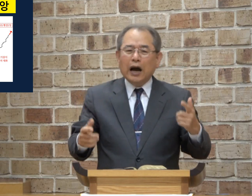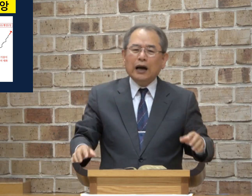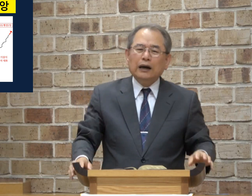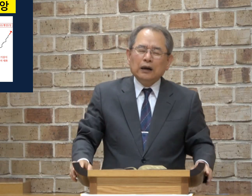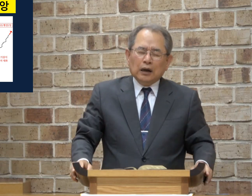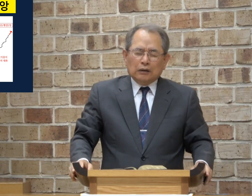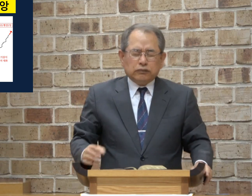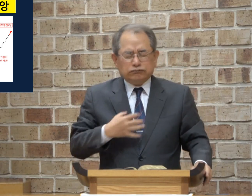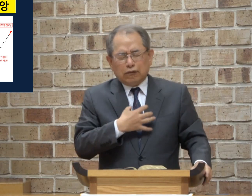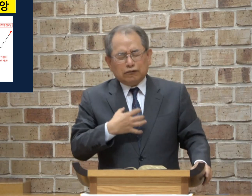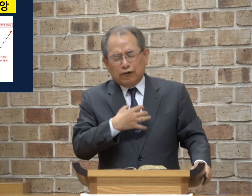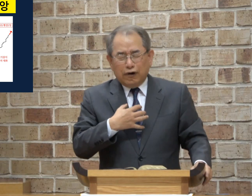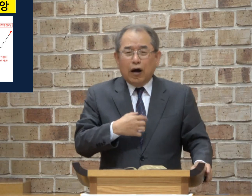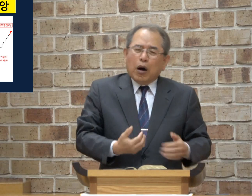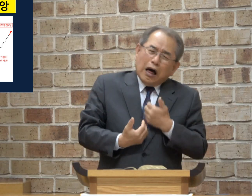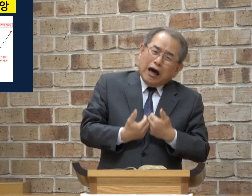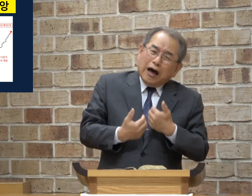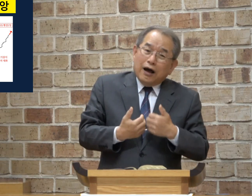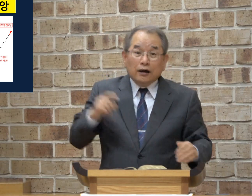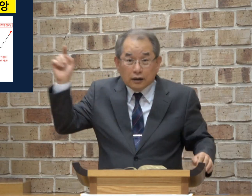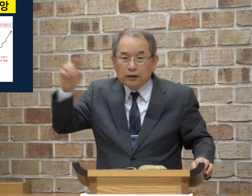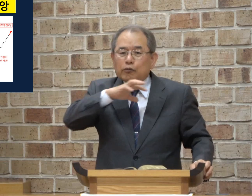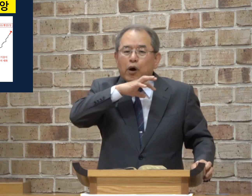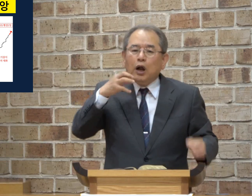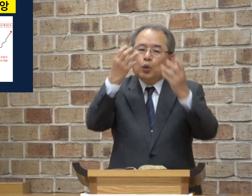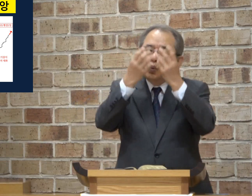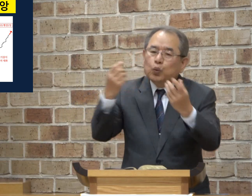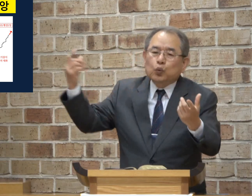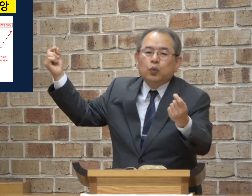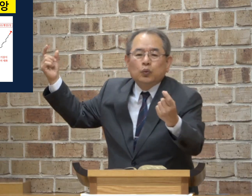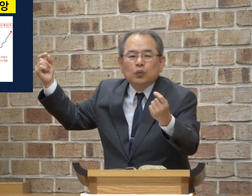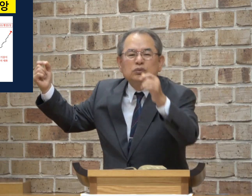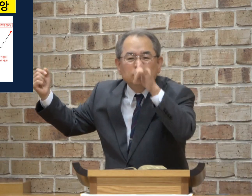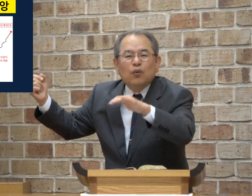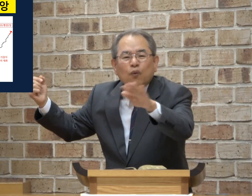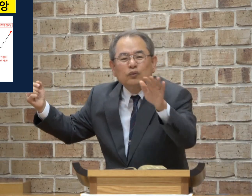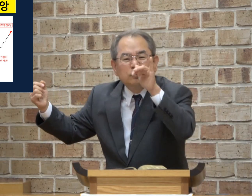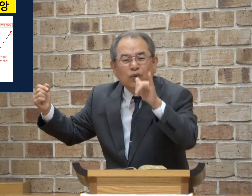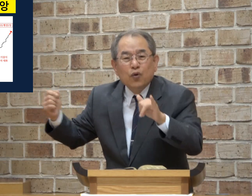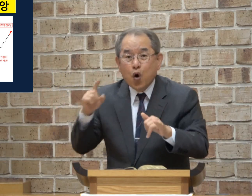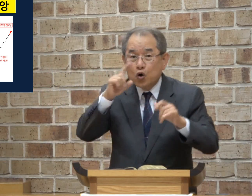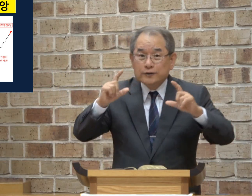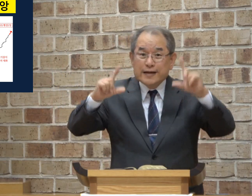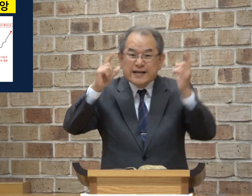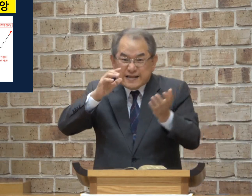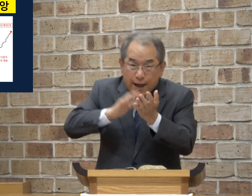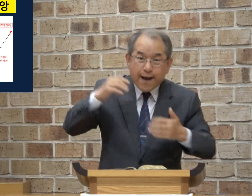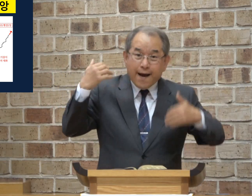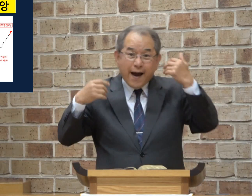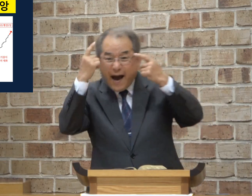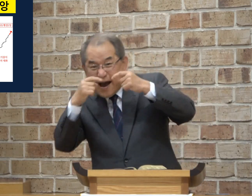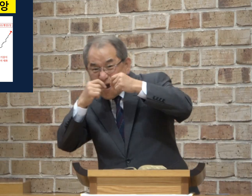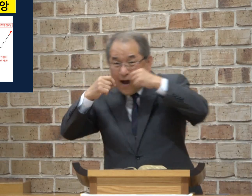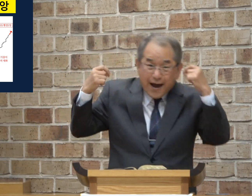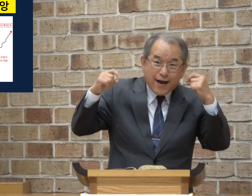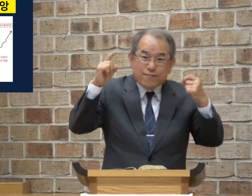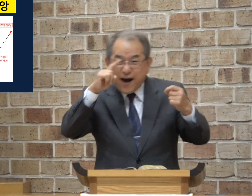어떤 사람은 정말 대화하는 모습이 대화하고 나면서 너무 불편하신 그런 분들도 있습니다. 어느 때는 막